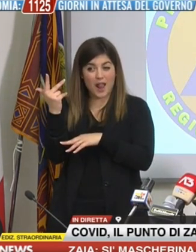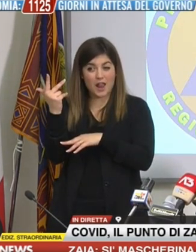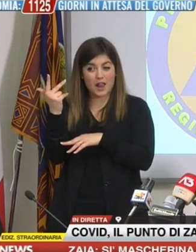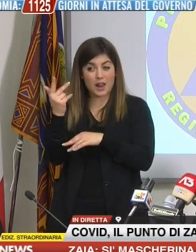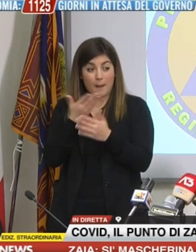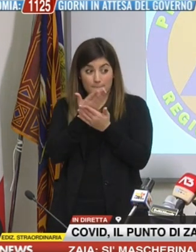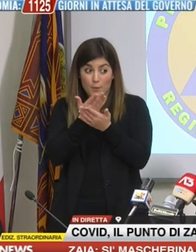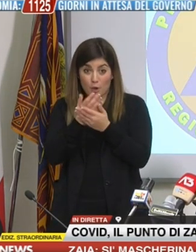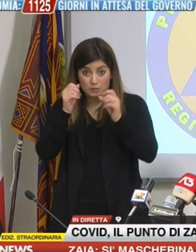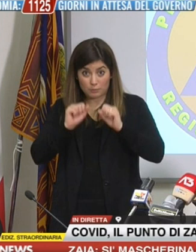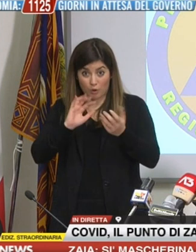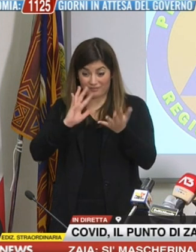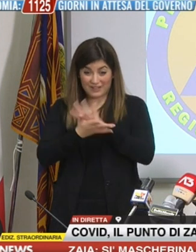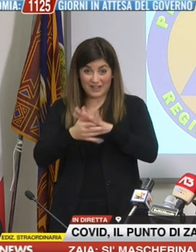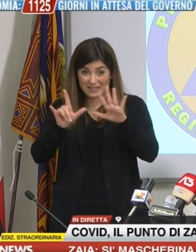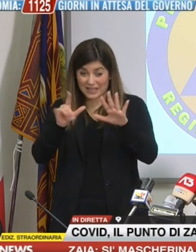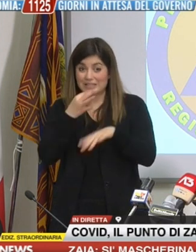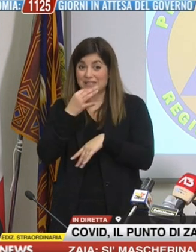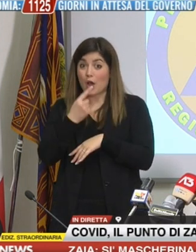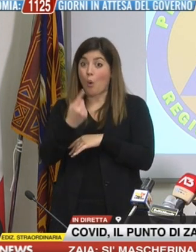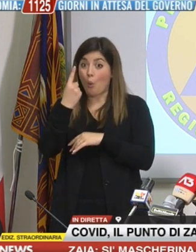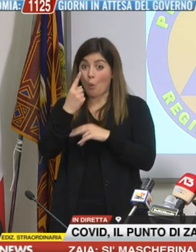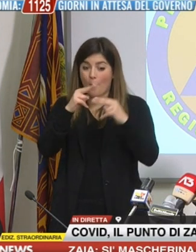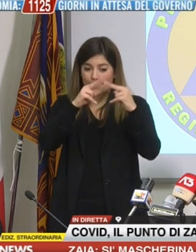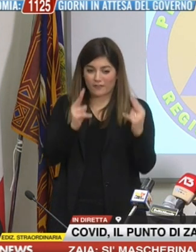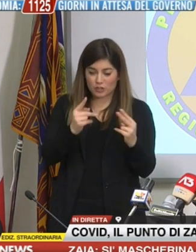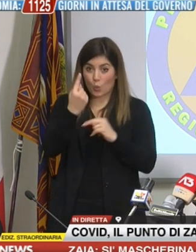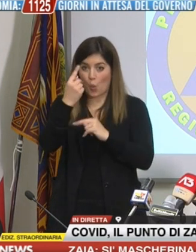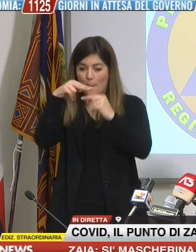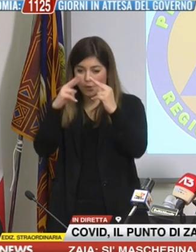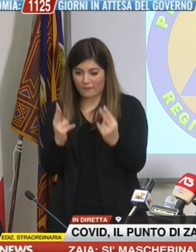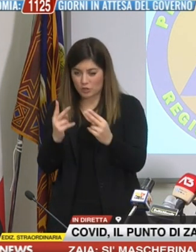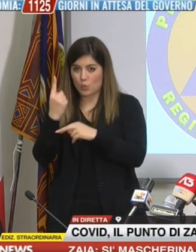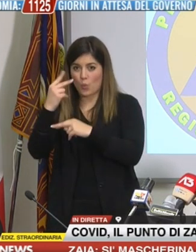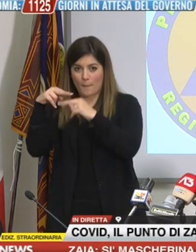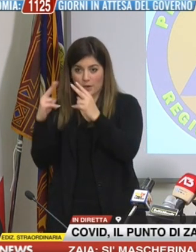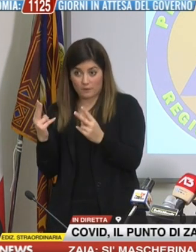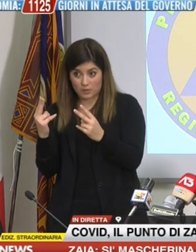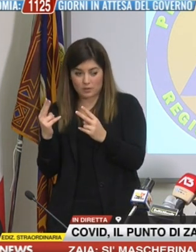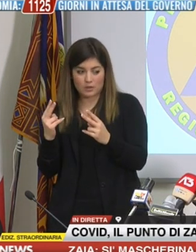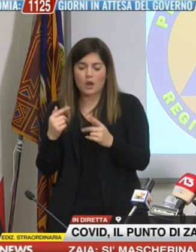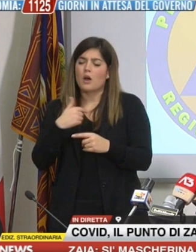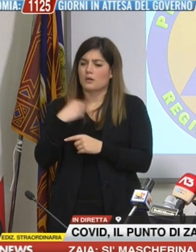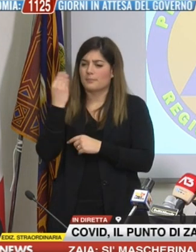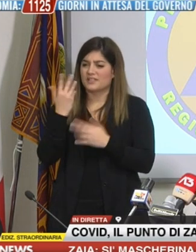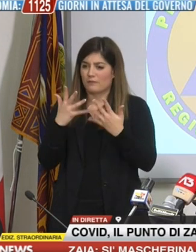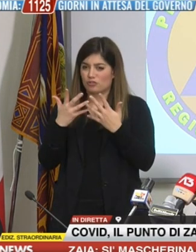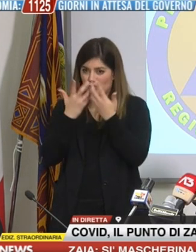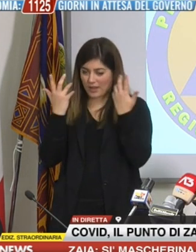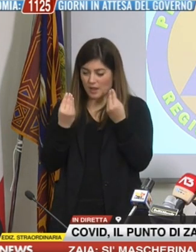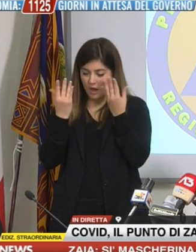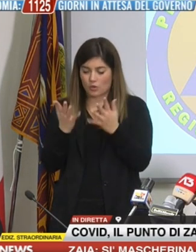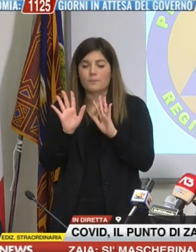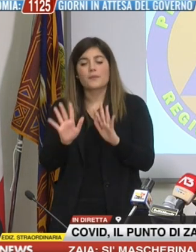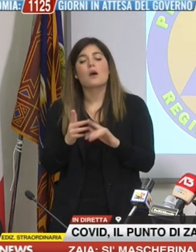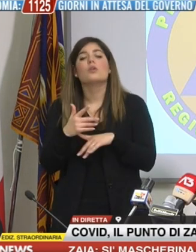possono diventare 7, cioè uno per provincia, o allora, c'è com'è un po' la funzione? Pensavo di aver già chiarito, allora,